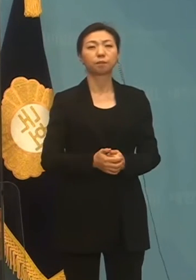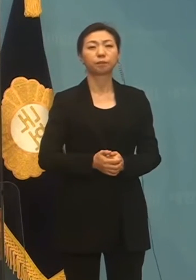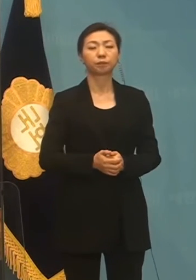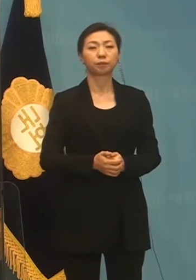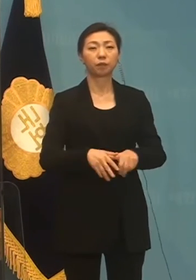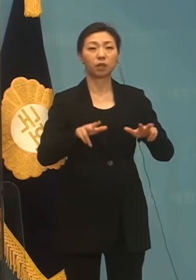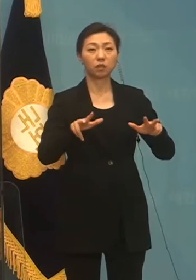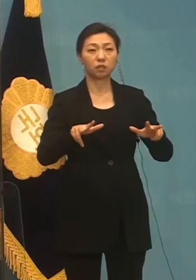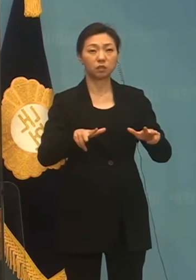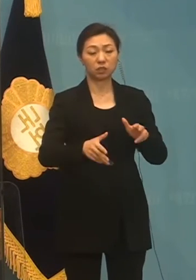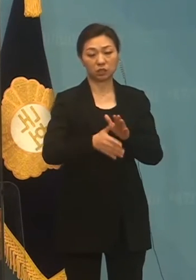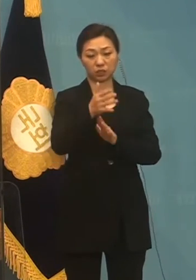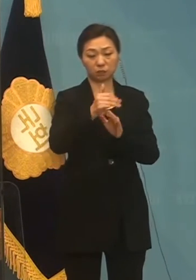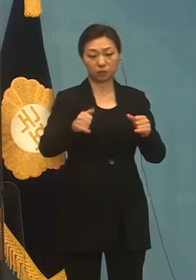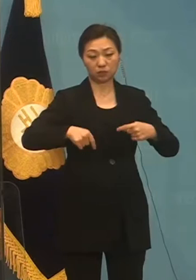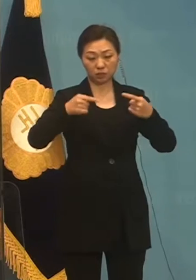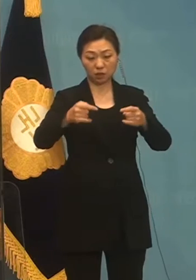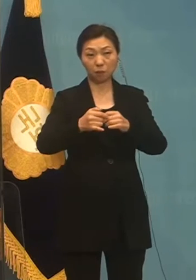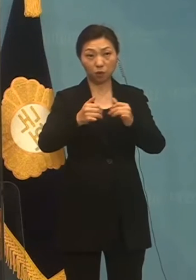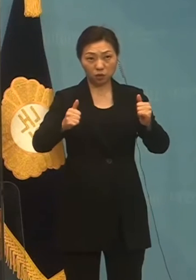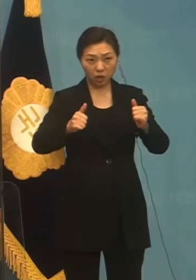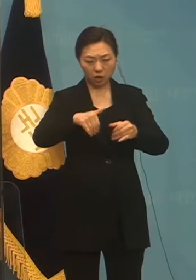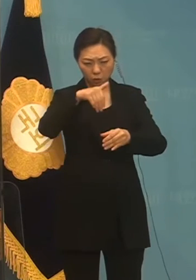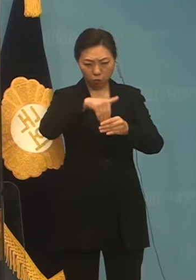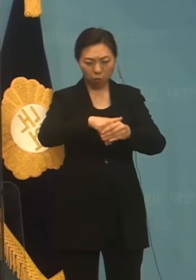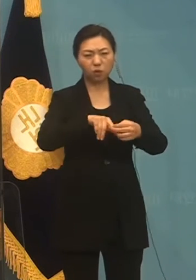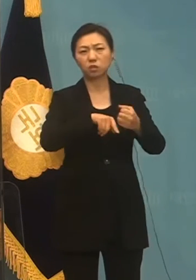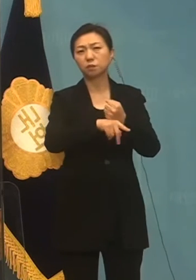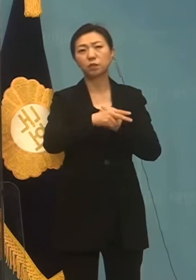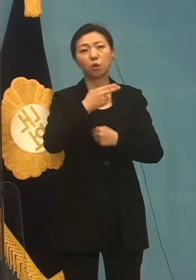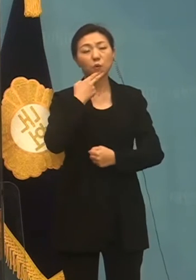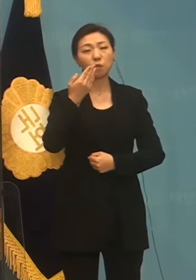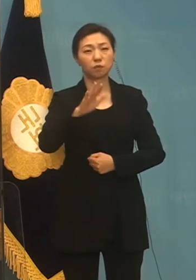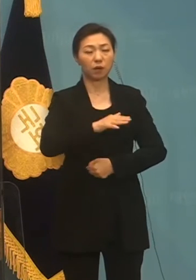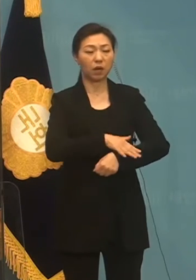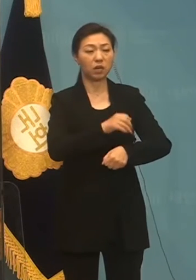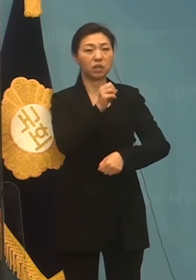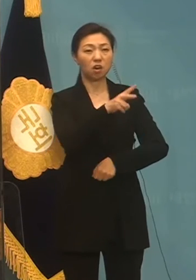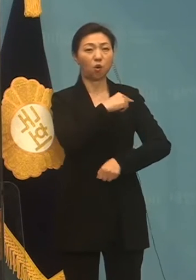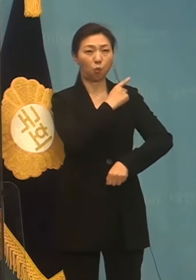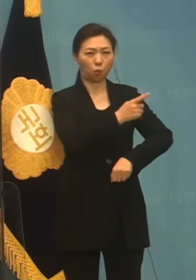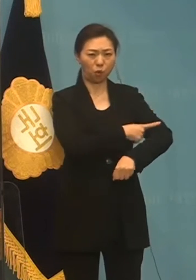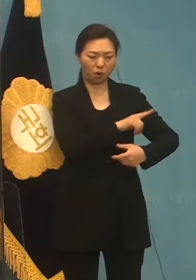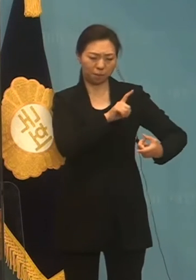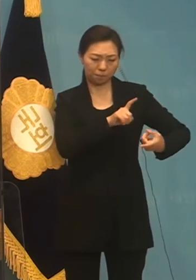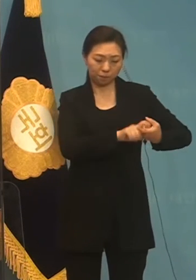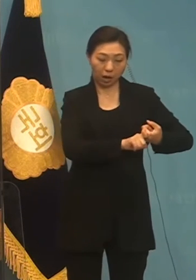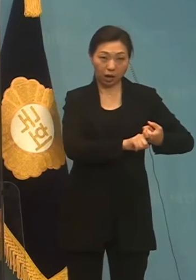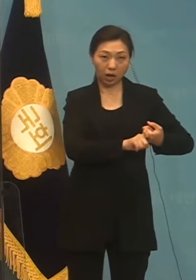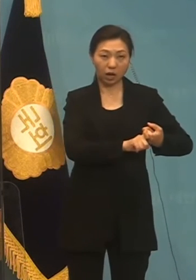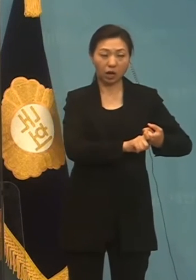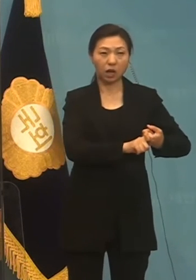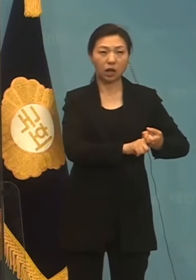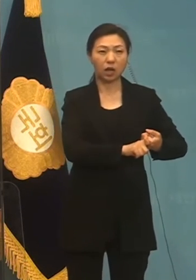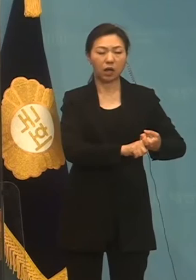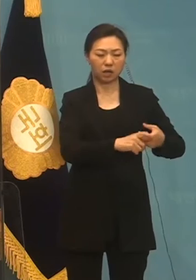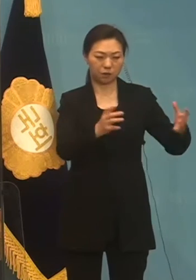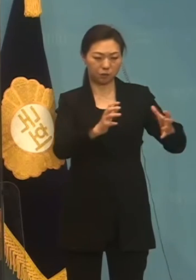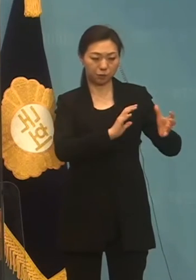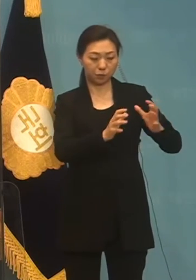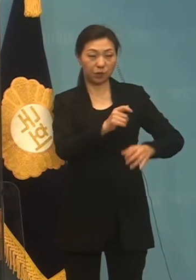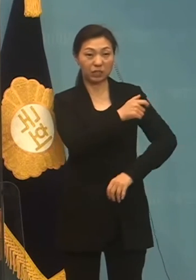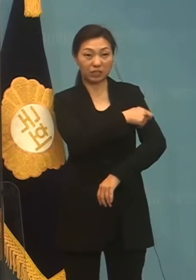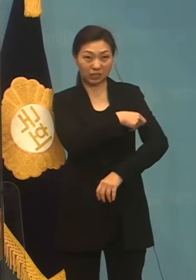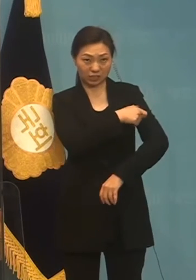의미가 없게 되었지만 친여권 인사로 장악된 KBS 이사회는 어제